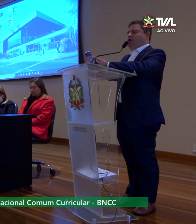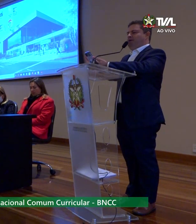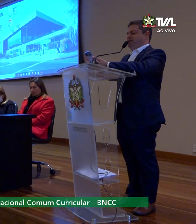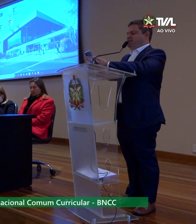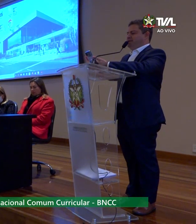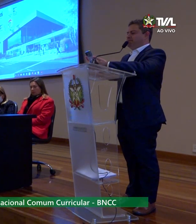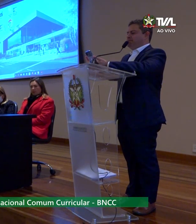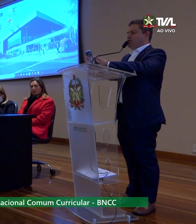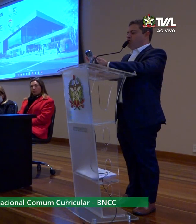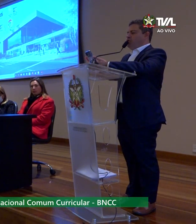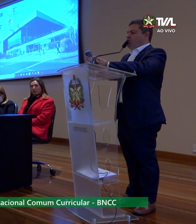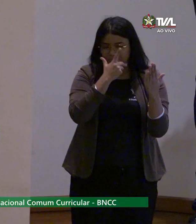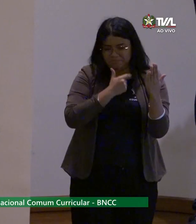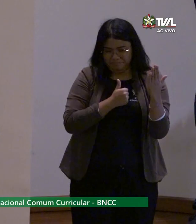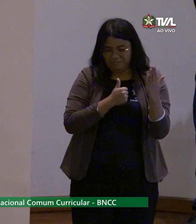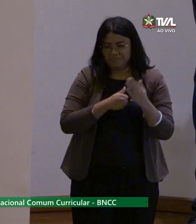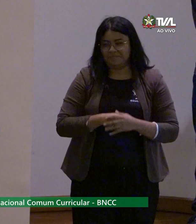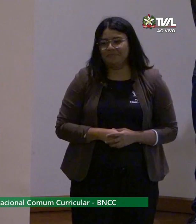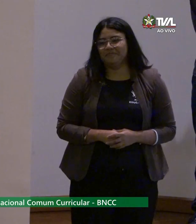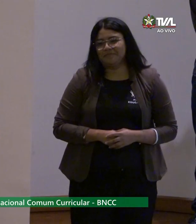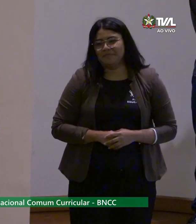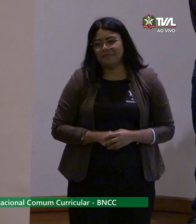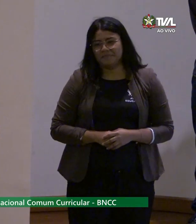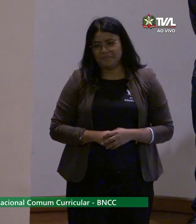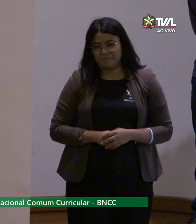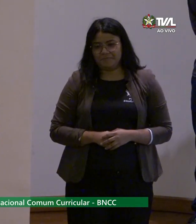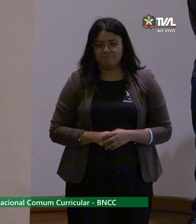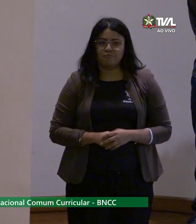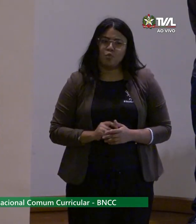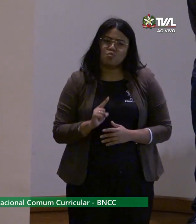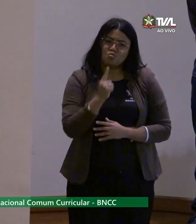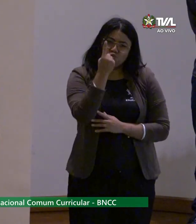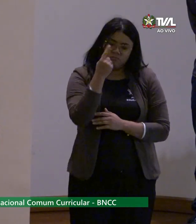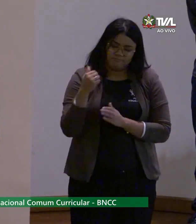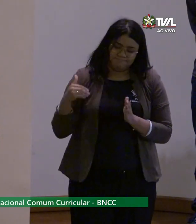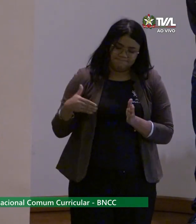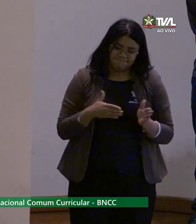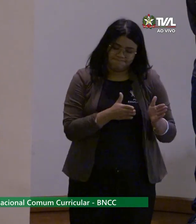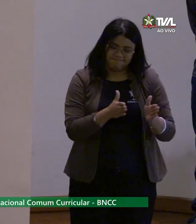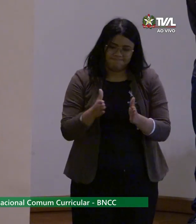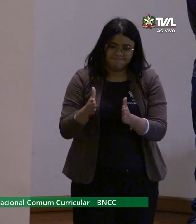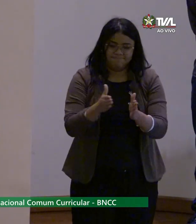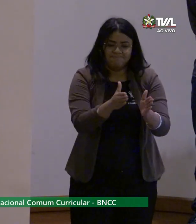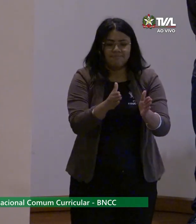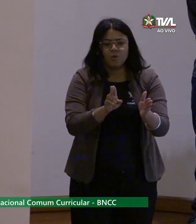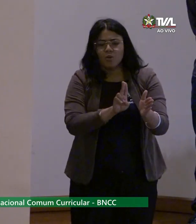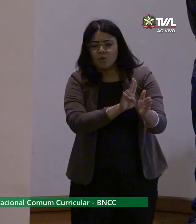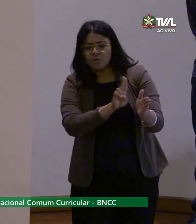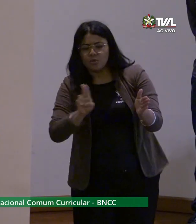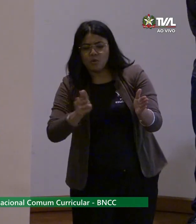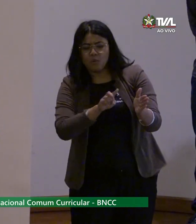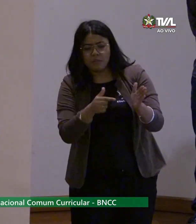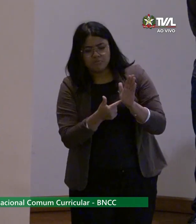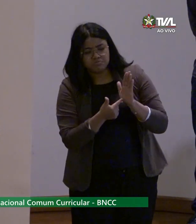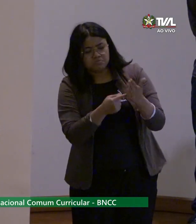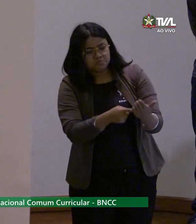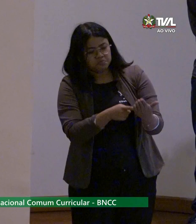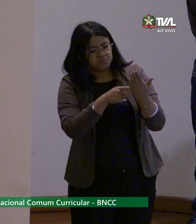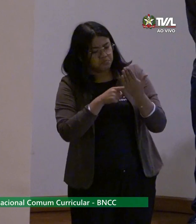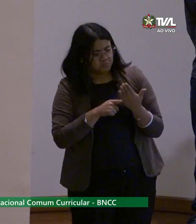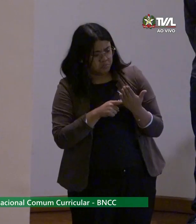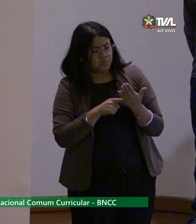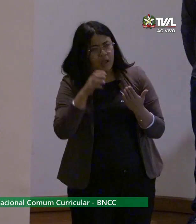olha Vê se não ficou a beleza o único caminho Qual o nome e surgiu